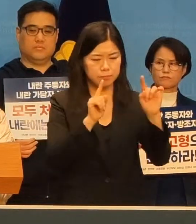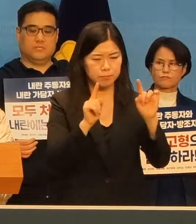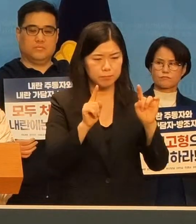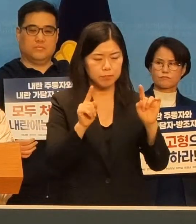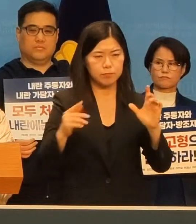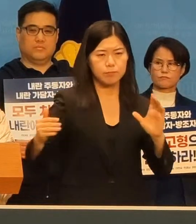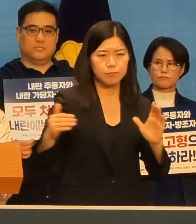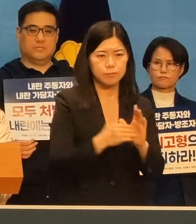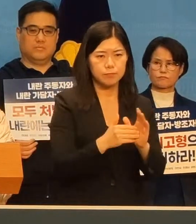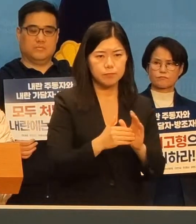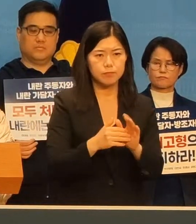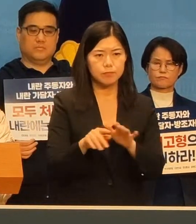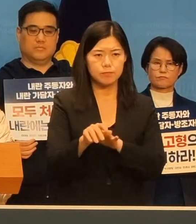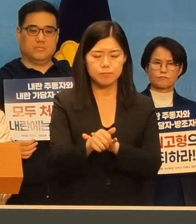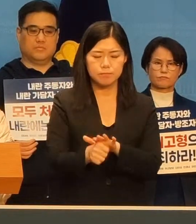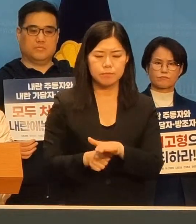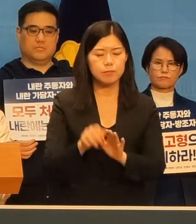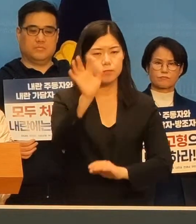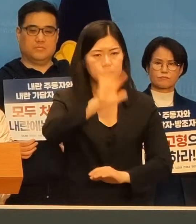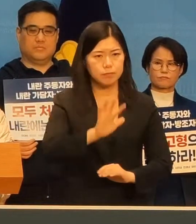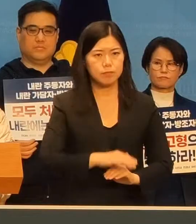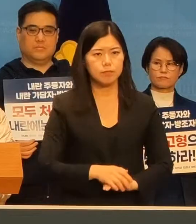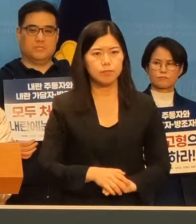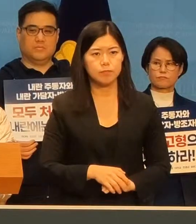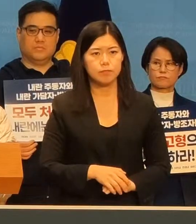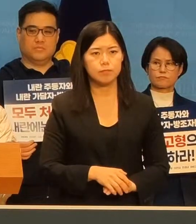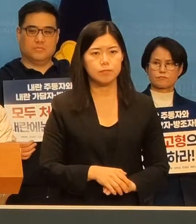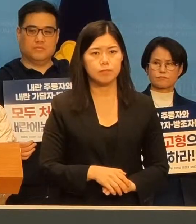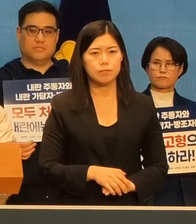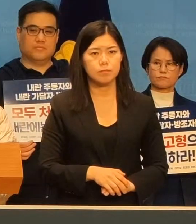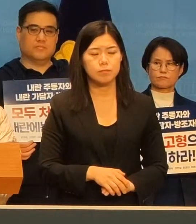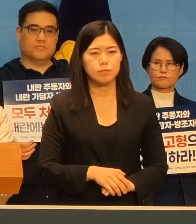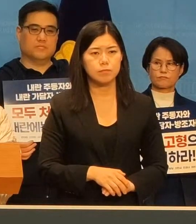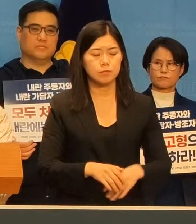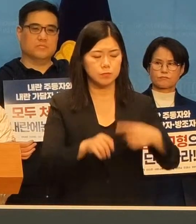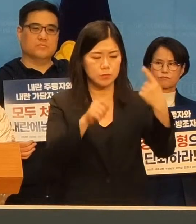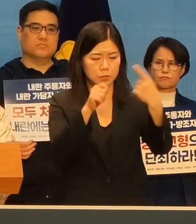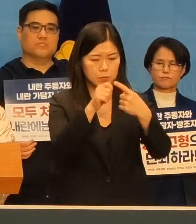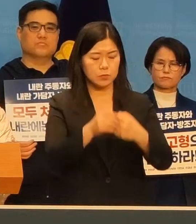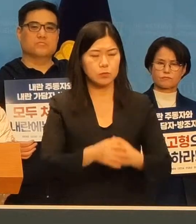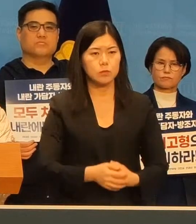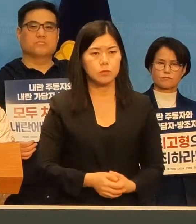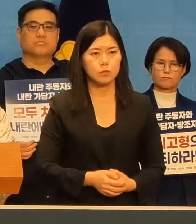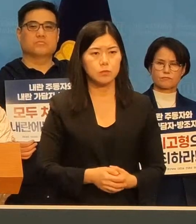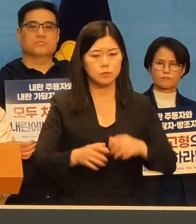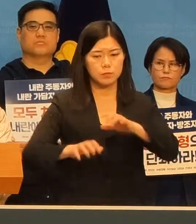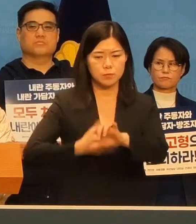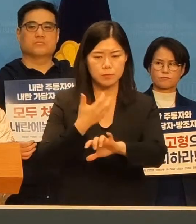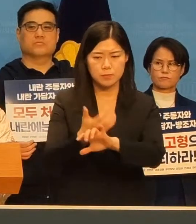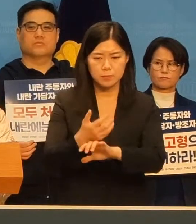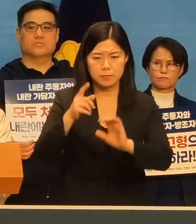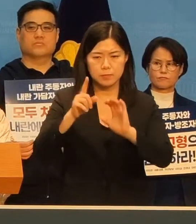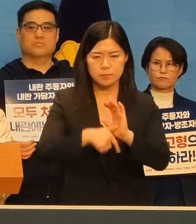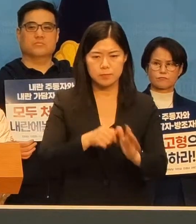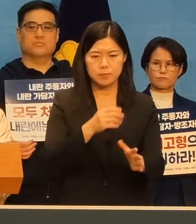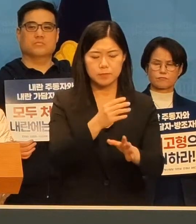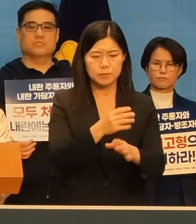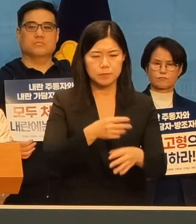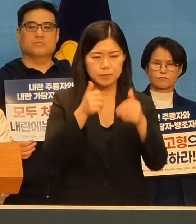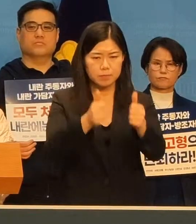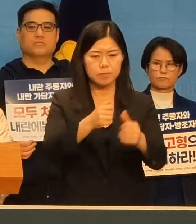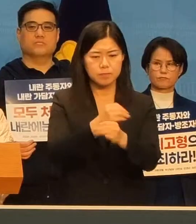결코 물러서지 않을 것입니다. 하나, 내란에는 공소시효가